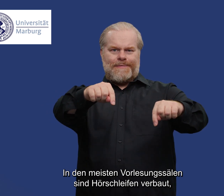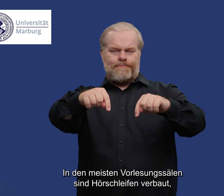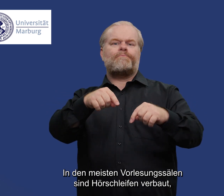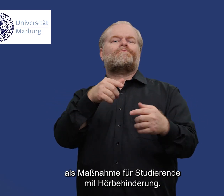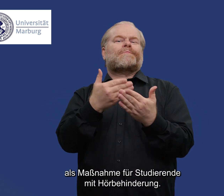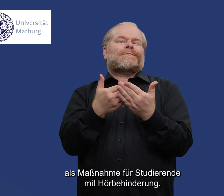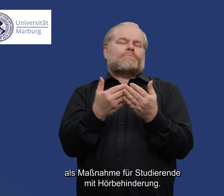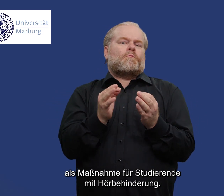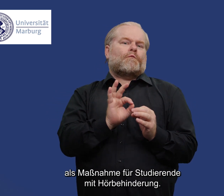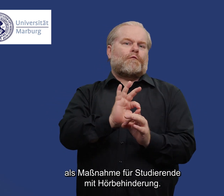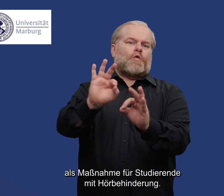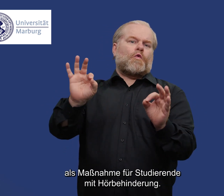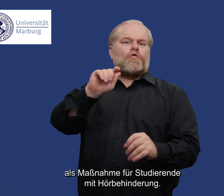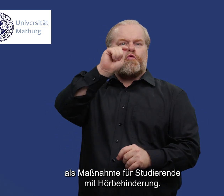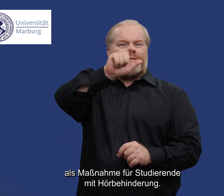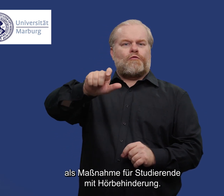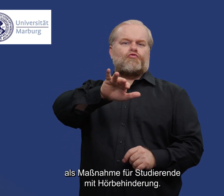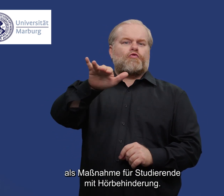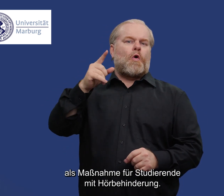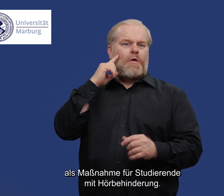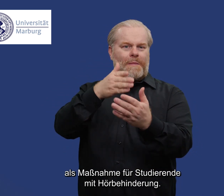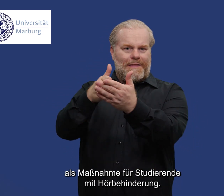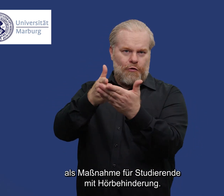Als Maßnahme für Studierende mit Hörbehinderung.